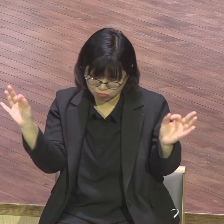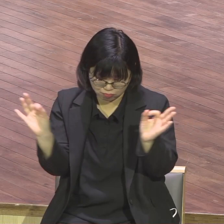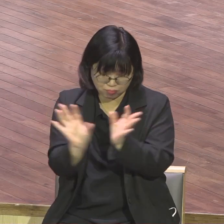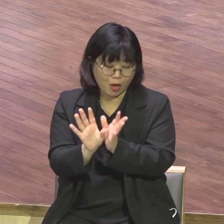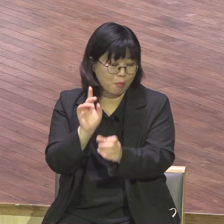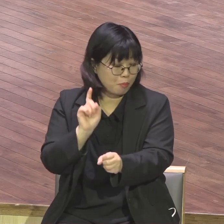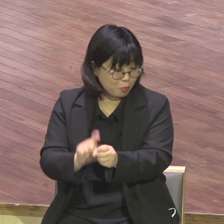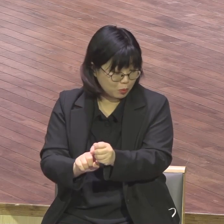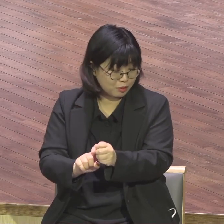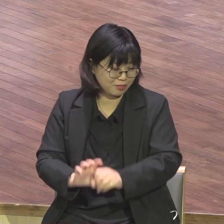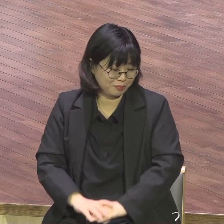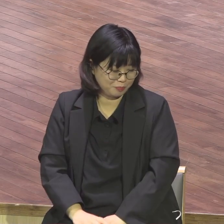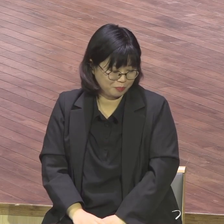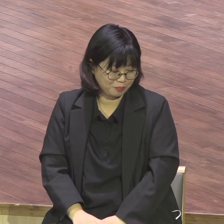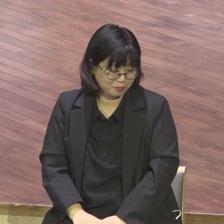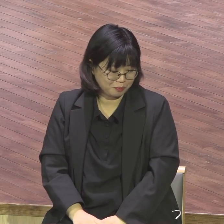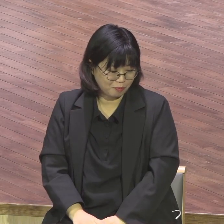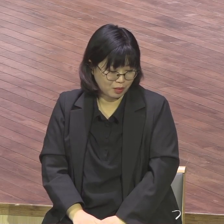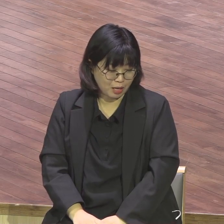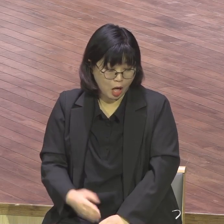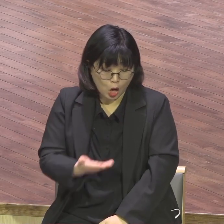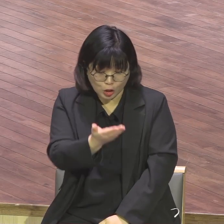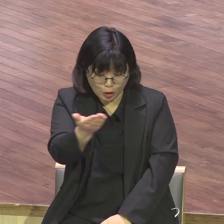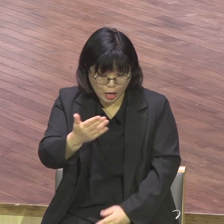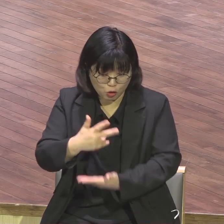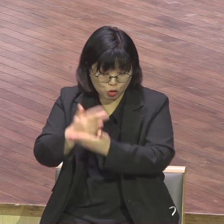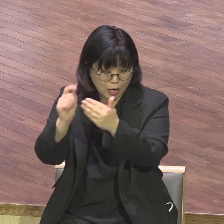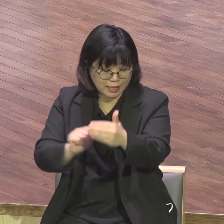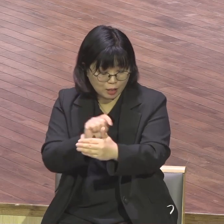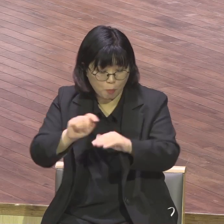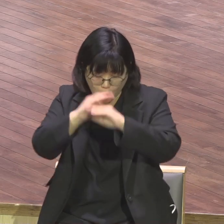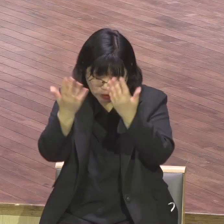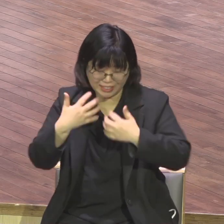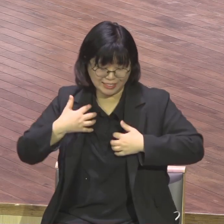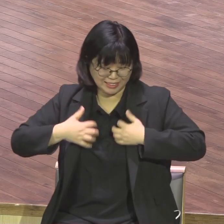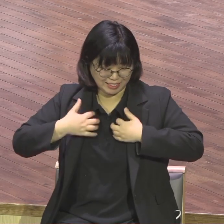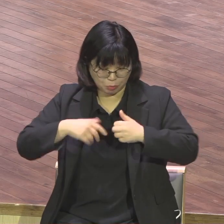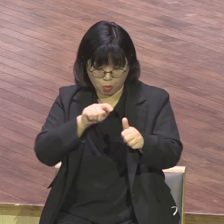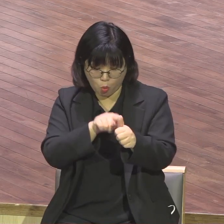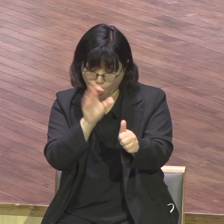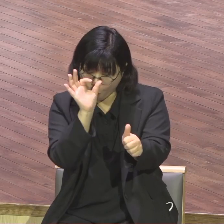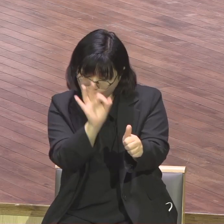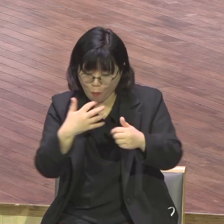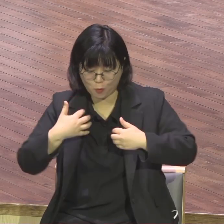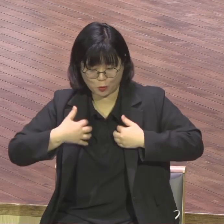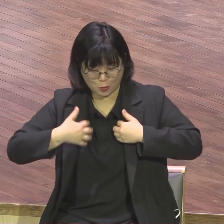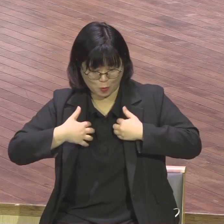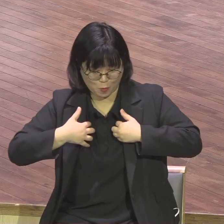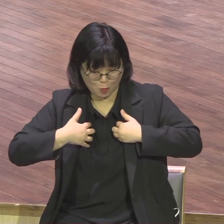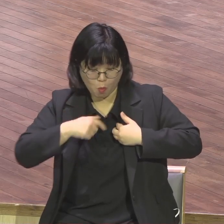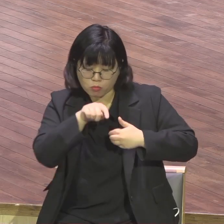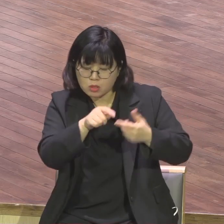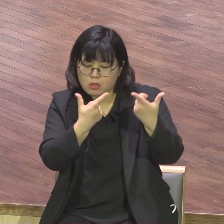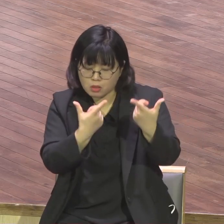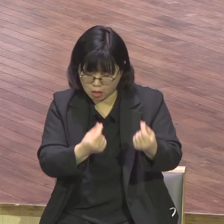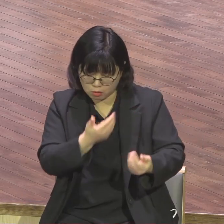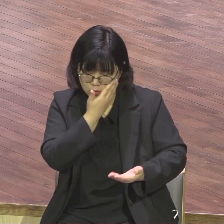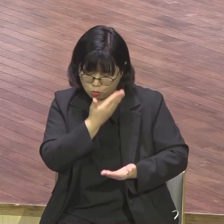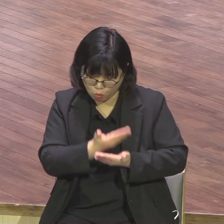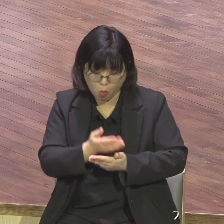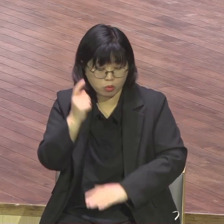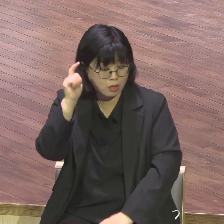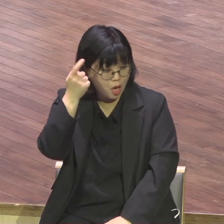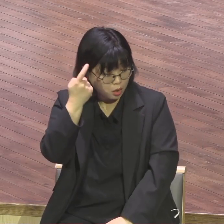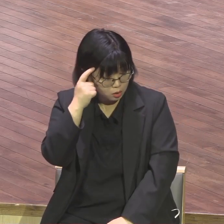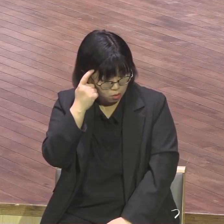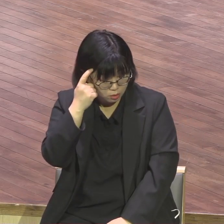근심도 돌려 함이니라. 이러므로 너희가 주 안에서 모든 기쁨으로 그를 영접하고 또 이와